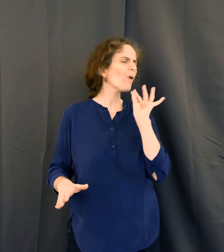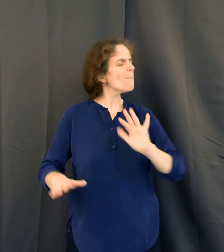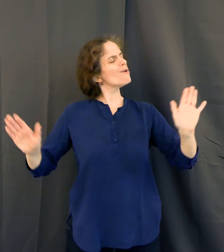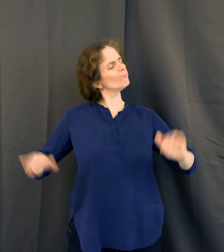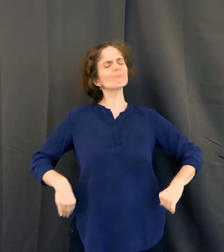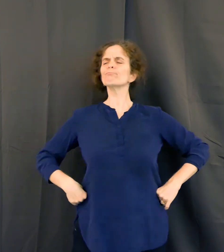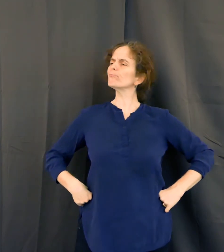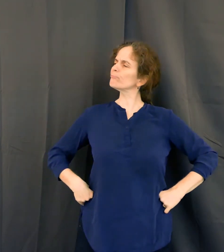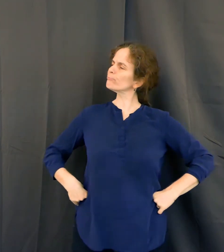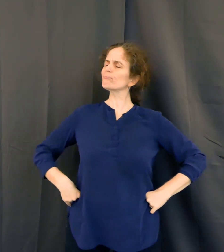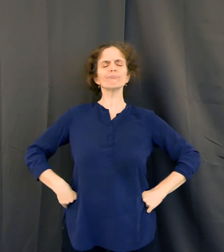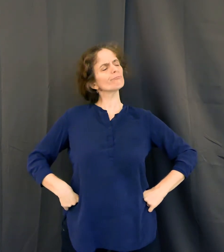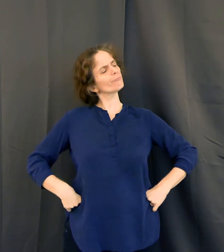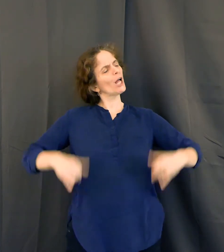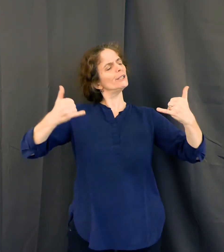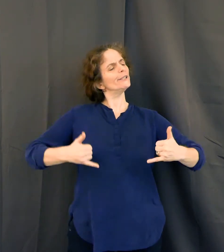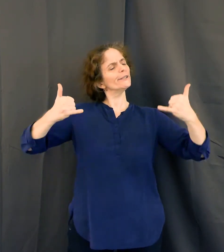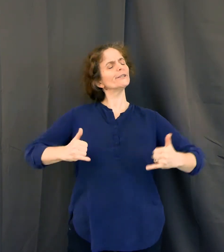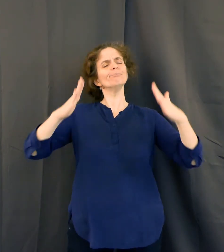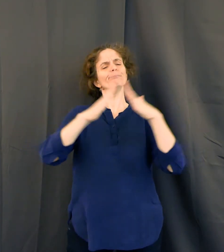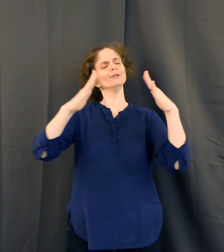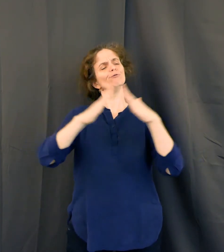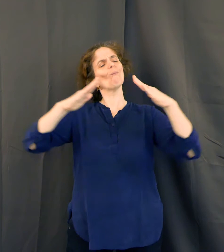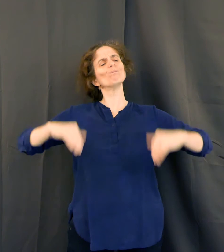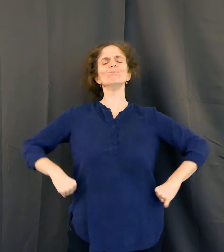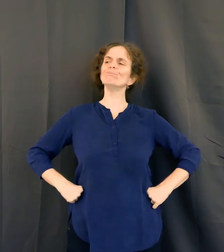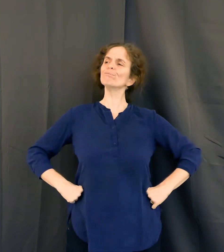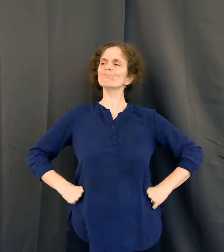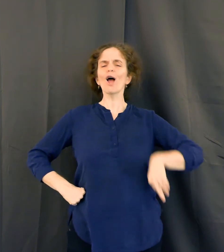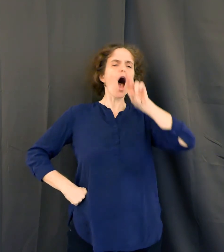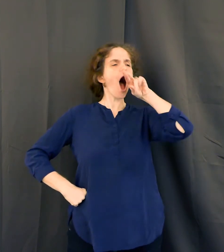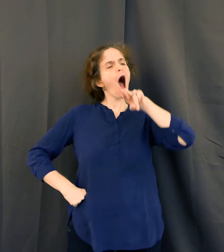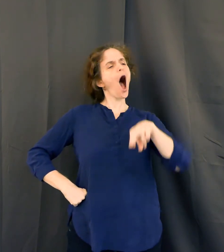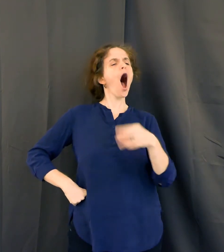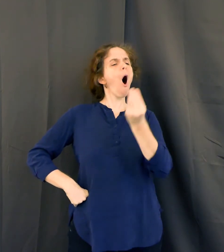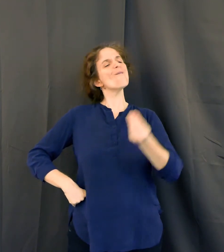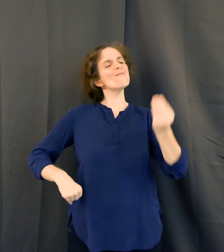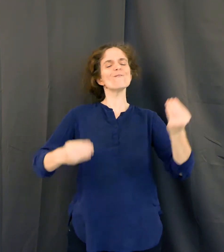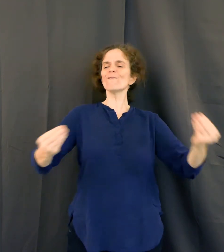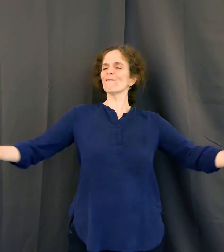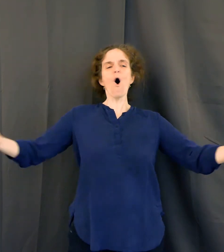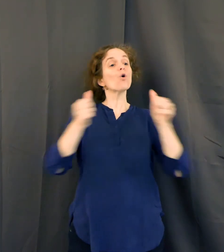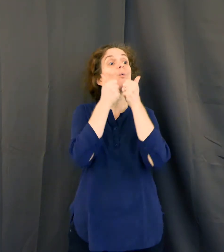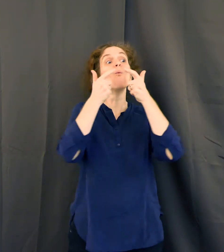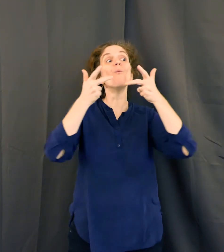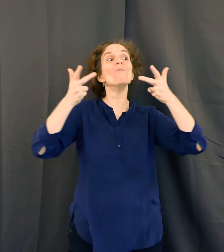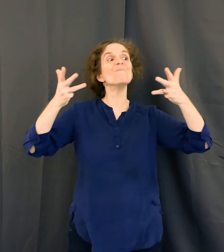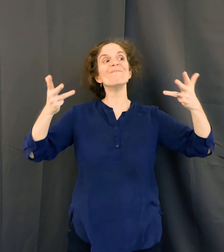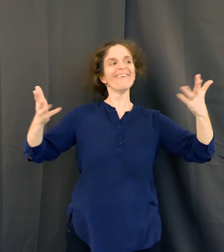Délicieux. Bon, alors, dites-moi ici, dans cette maison, combien d'enfants rats